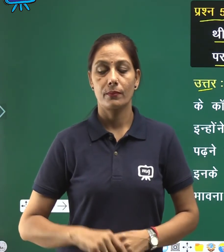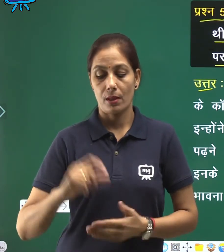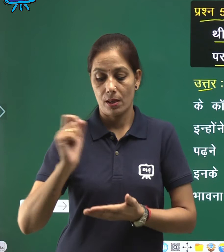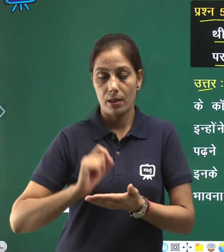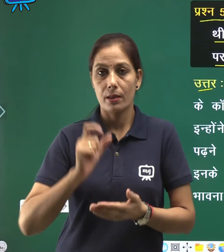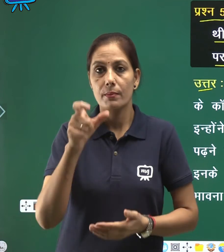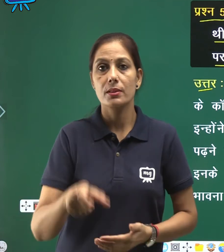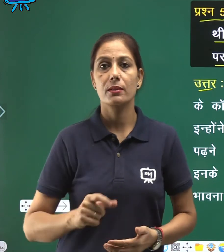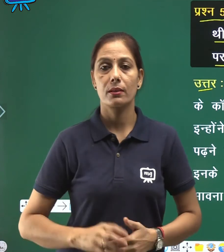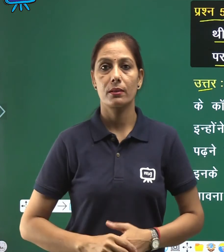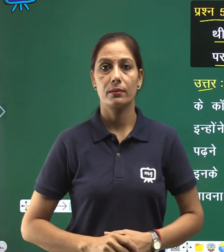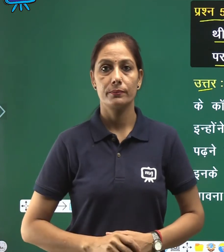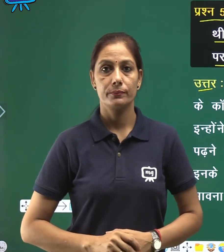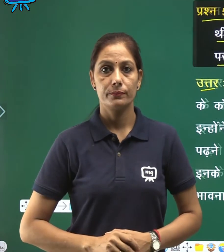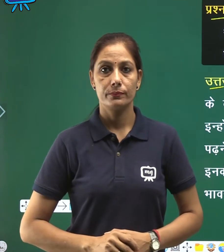लेखिका के